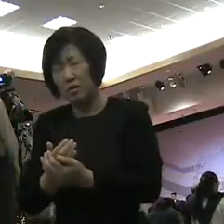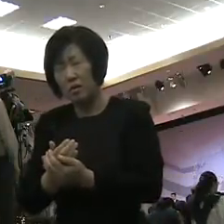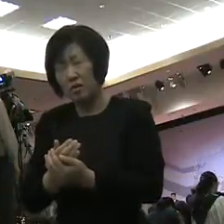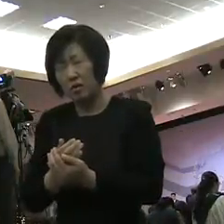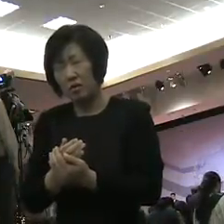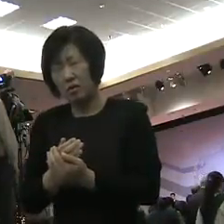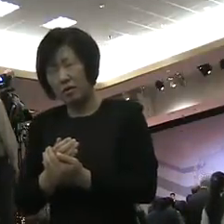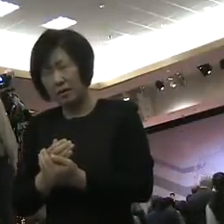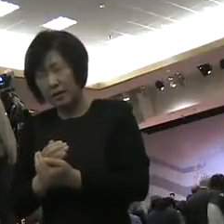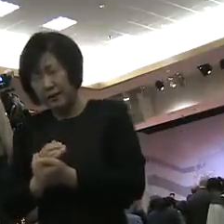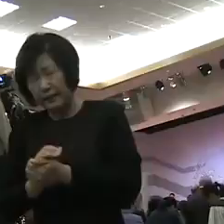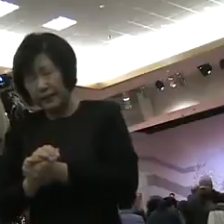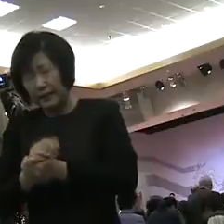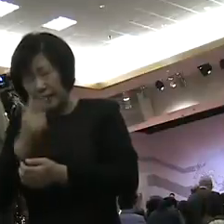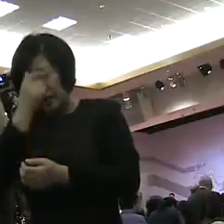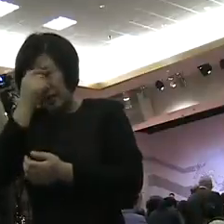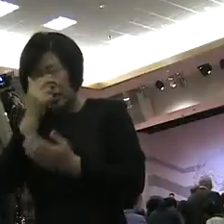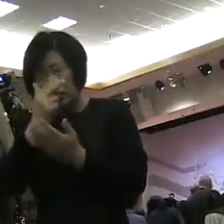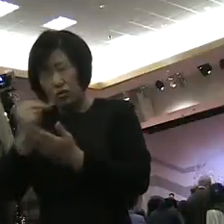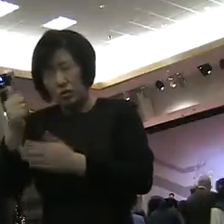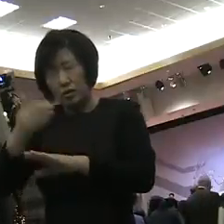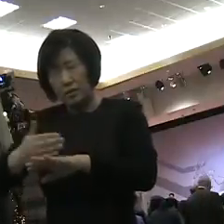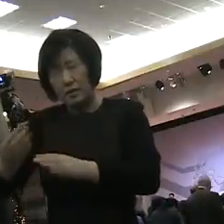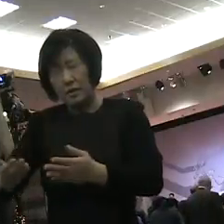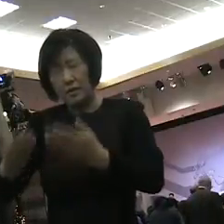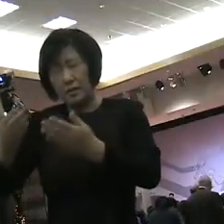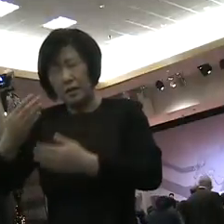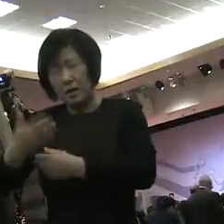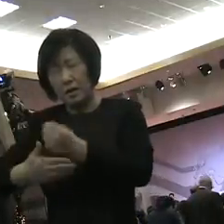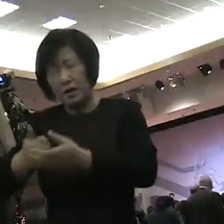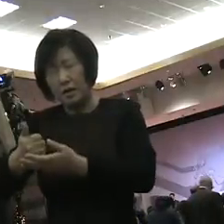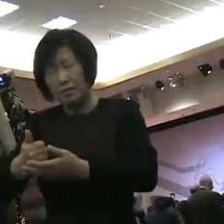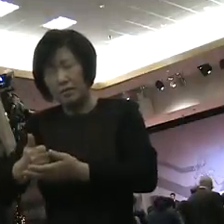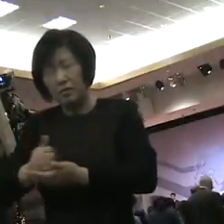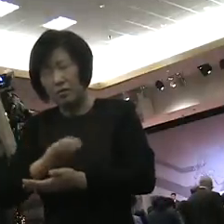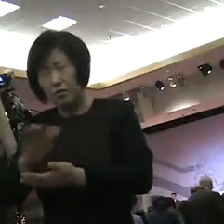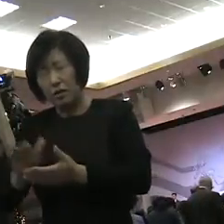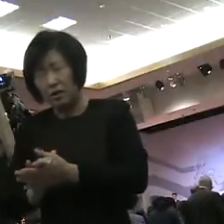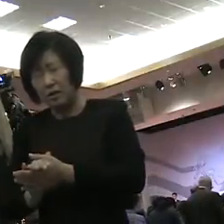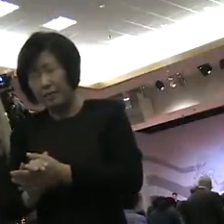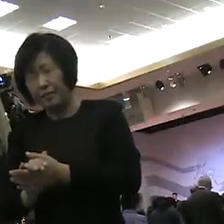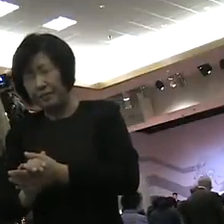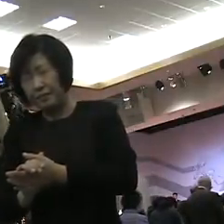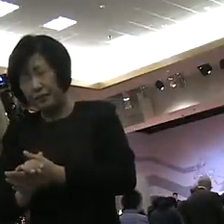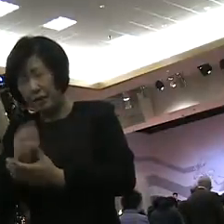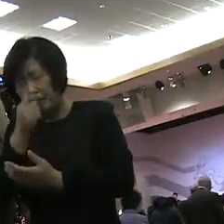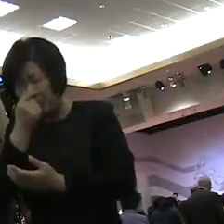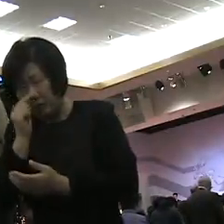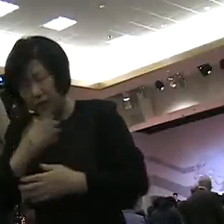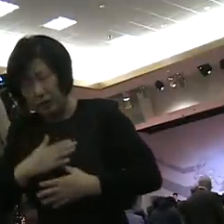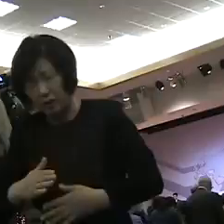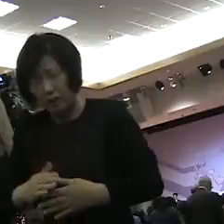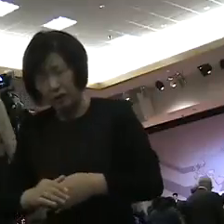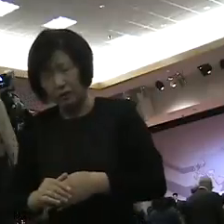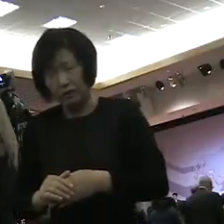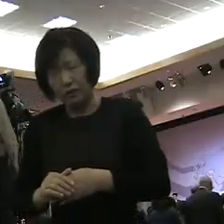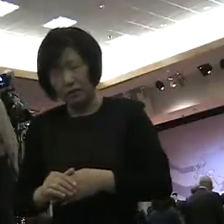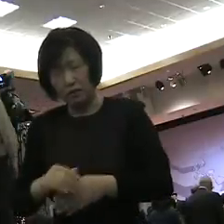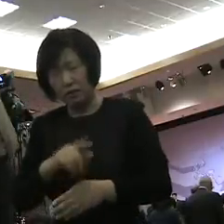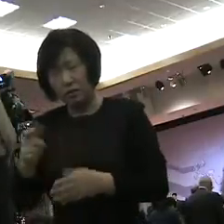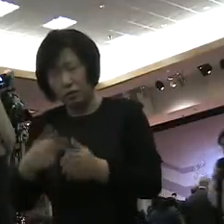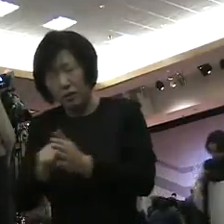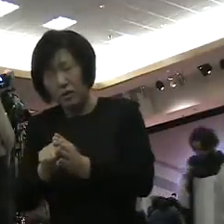선교사님 축도해 주시겠습니다. 기도하겠습니다. 하나님 아버지, 감사합니다. 오늘도 저희들에게 귀한 목사님